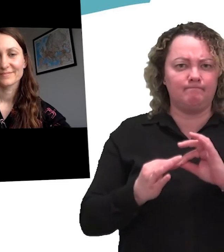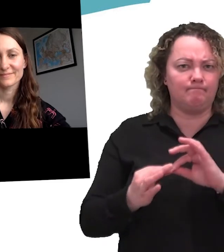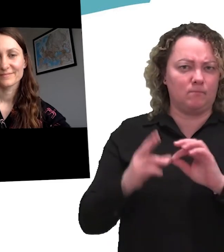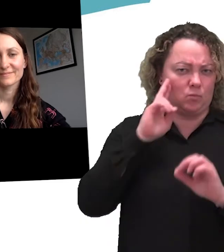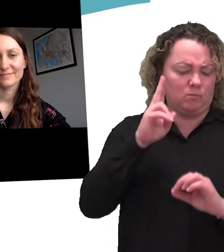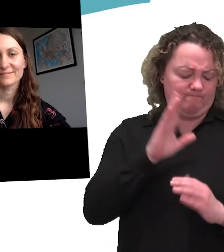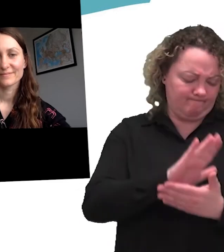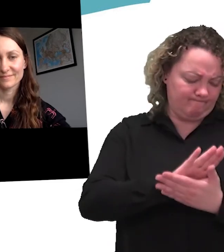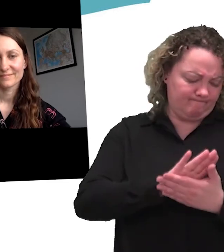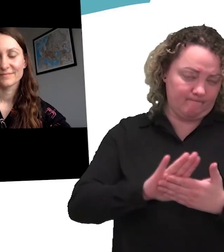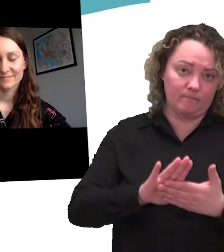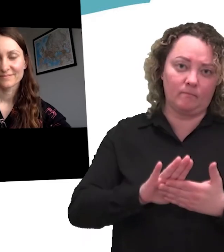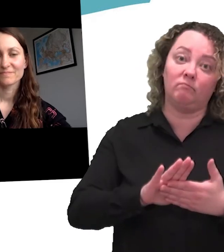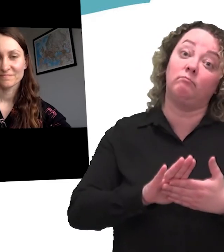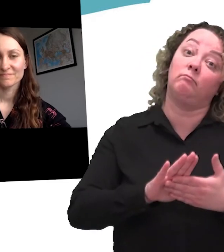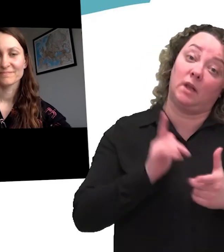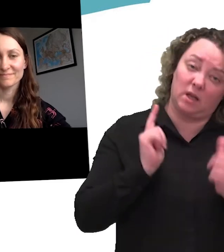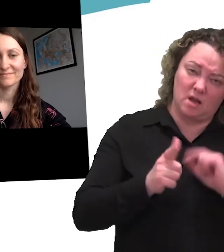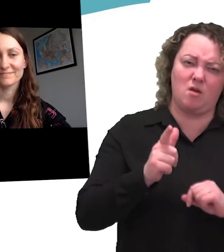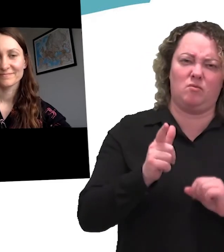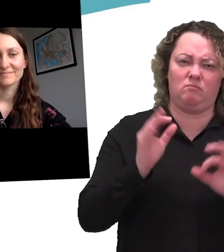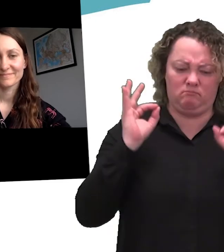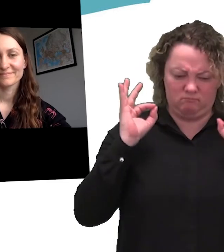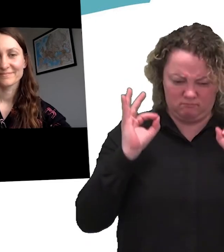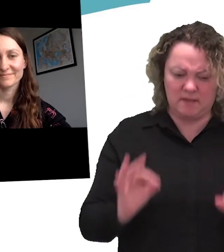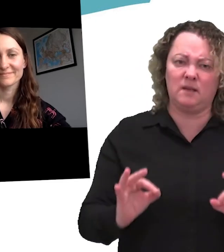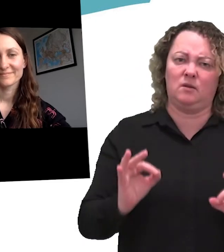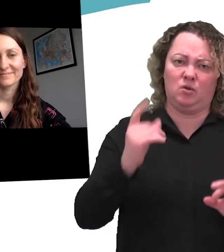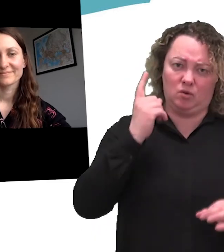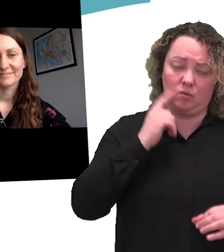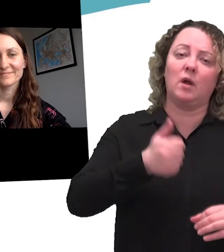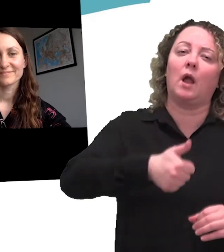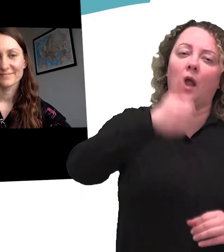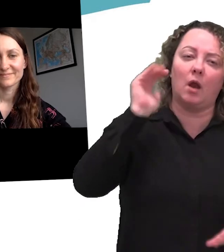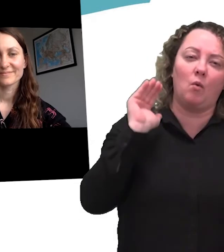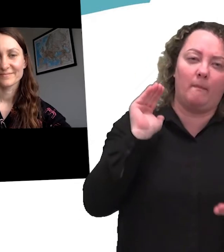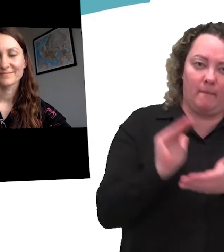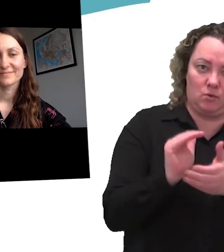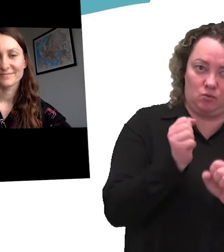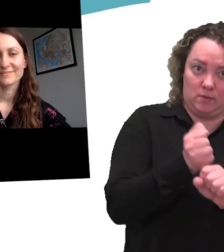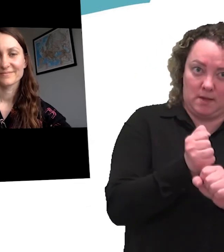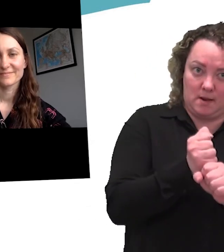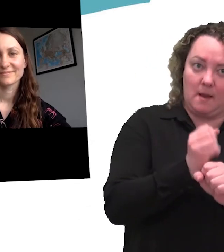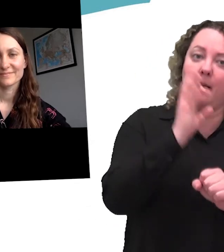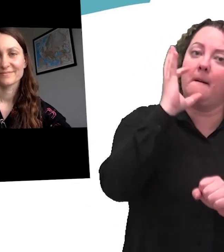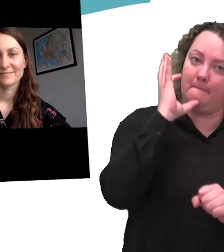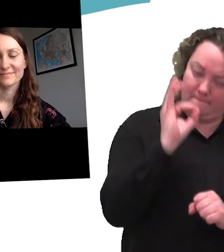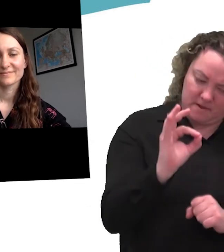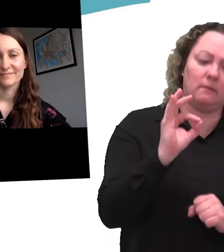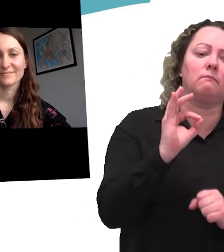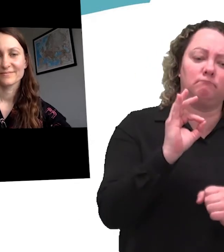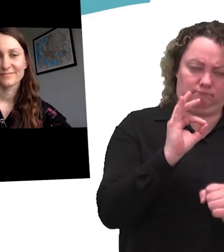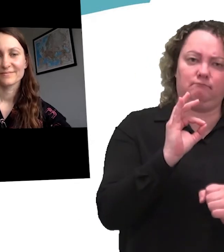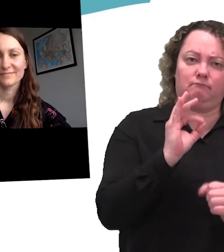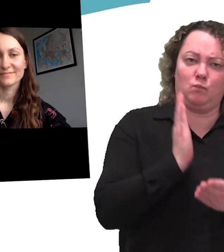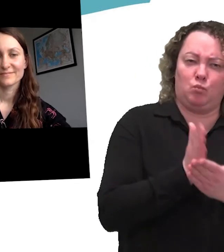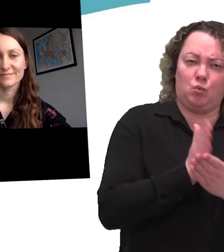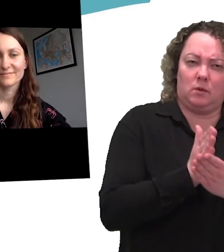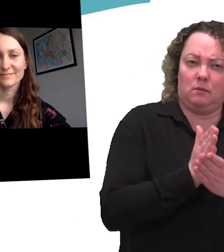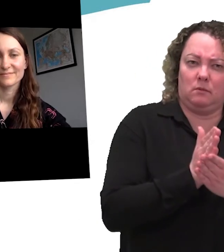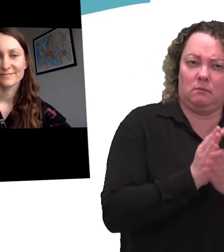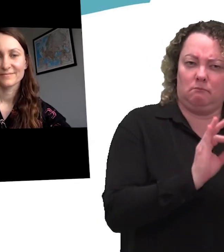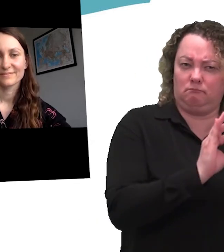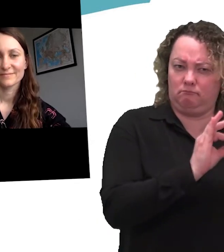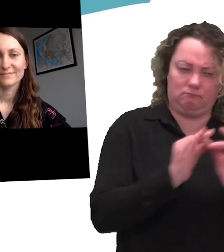pasiryžti daryti mažiau ir būti nuosekliems. Nes jeigu mes būnam nuosekus, realiai jau per